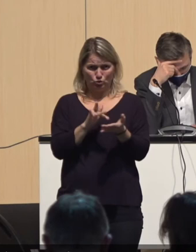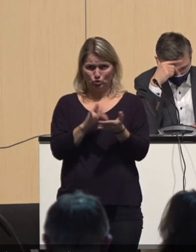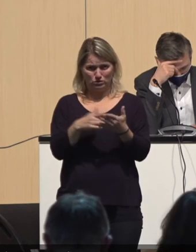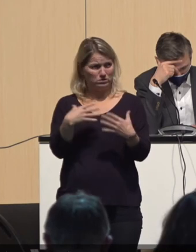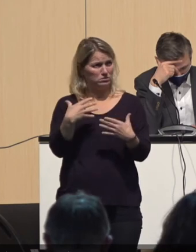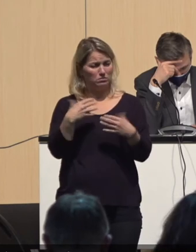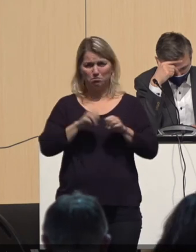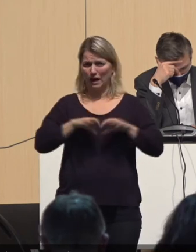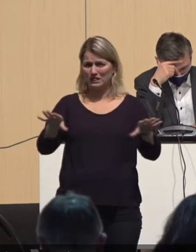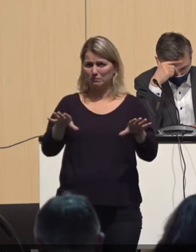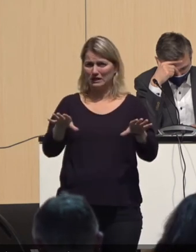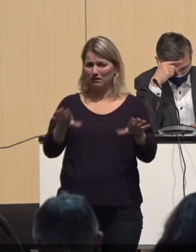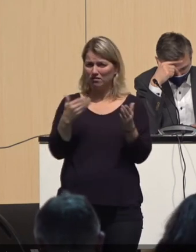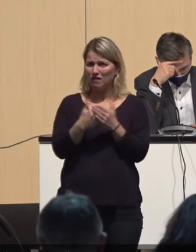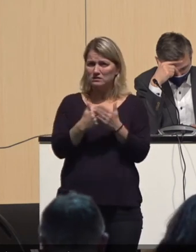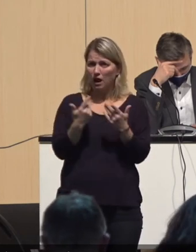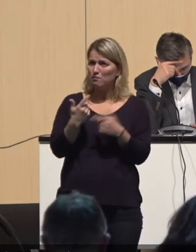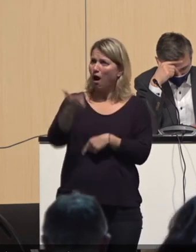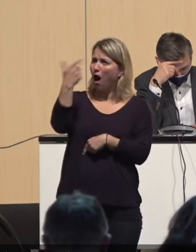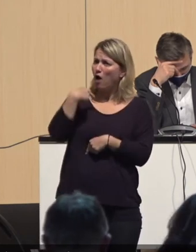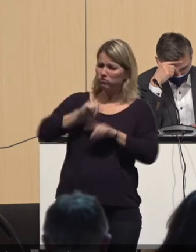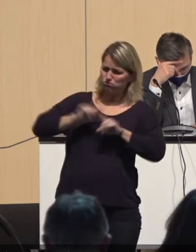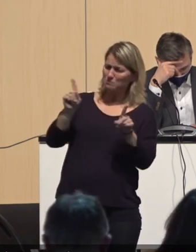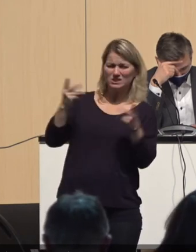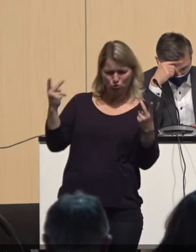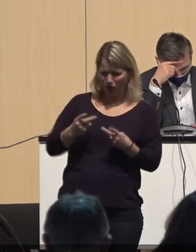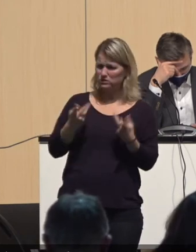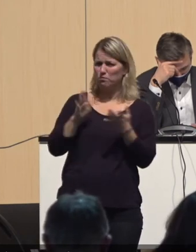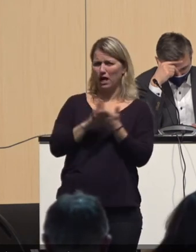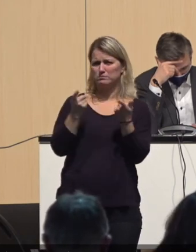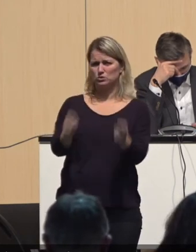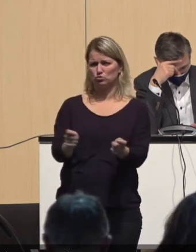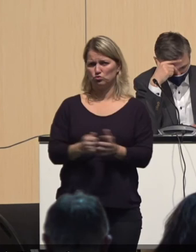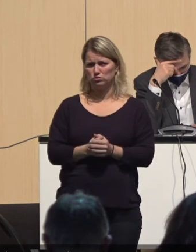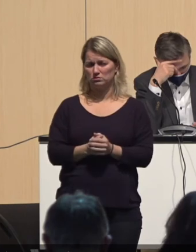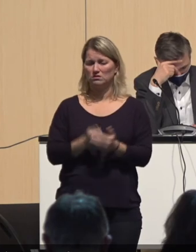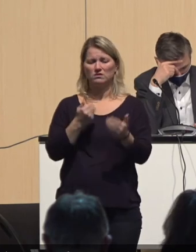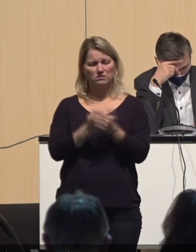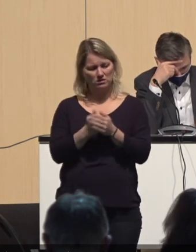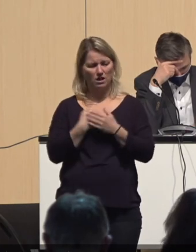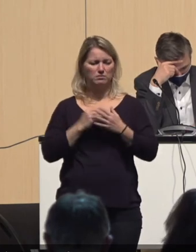und des Pandemiegeschehens uns nicht zugelassen werden, dass wir öffnen. Insofern bitten wir,